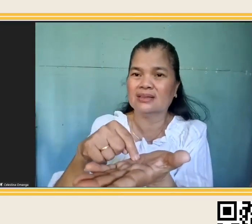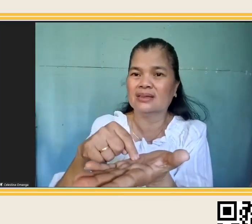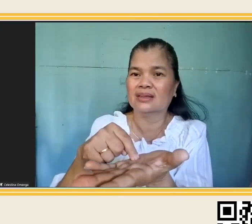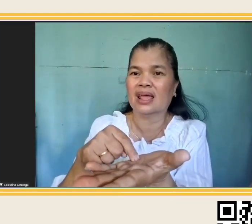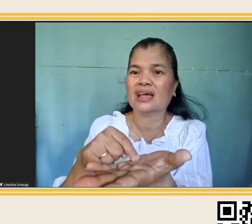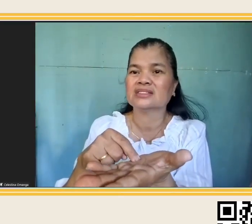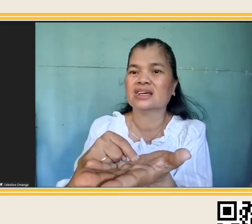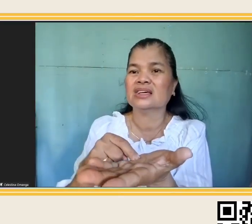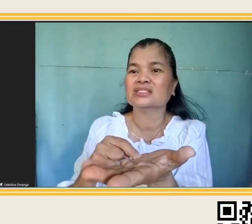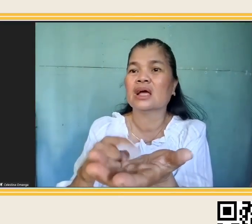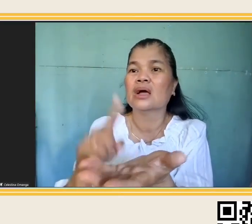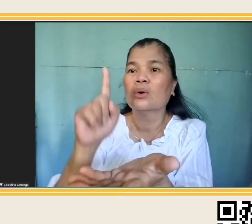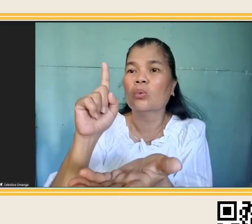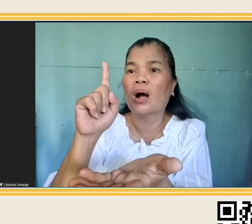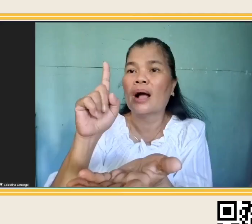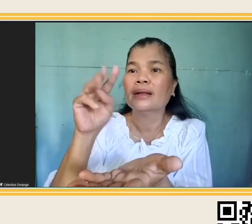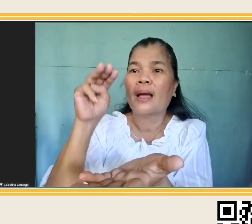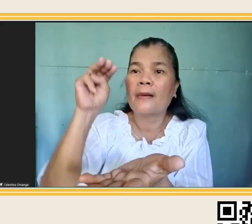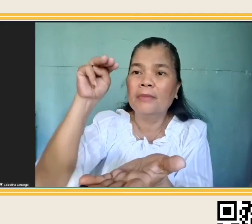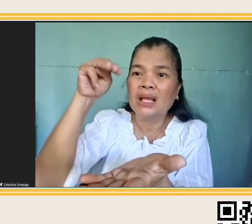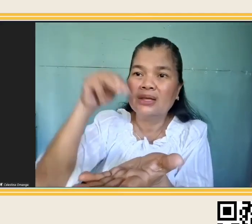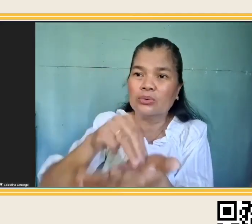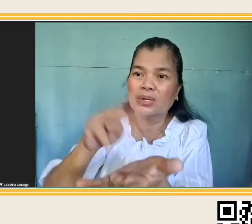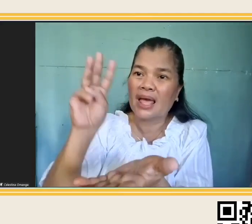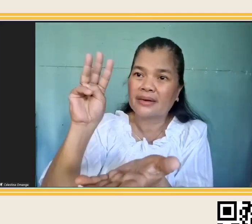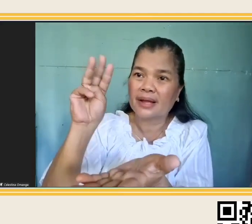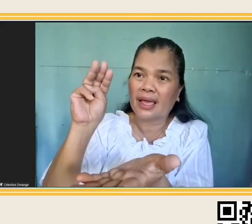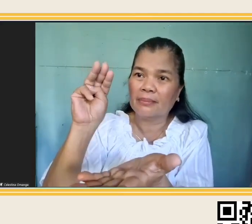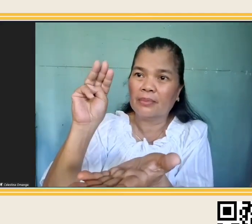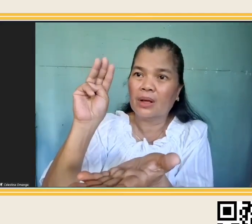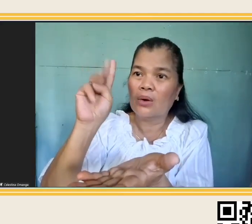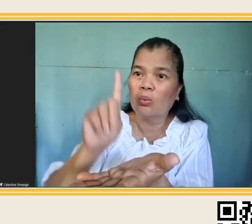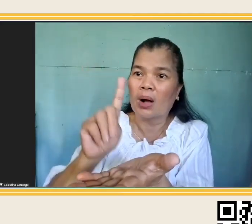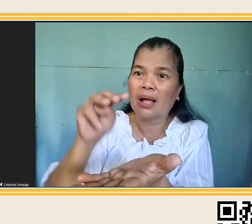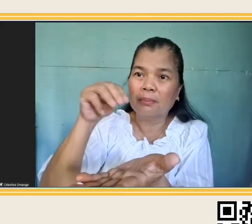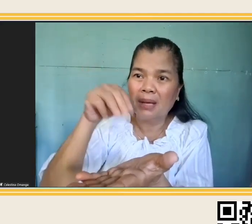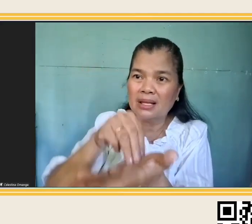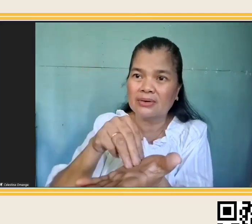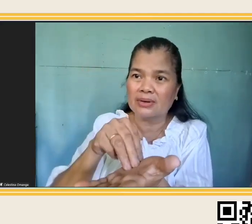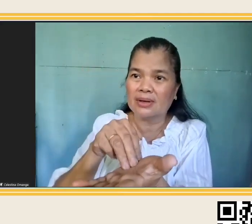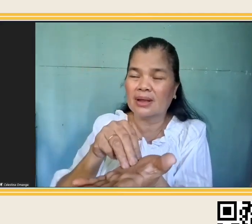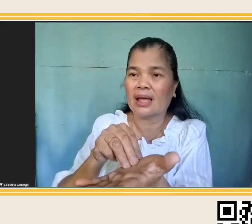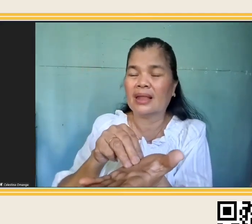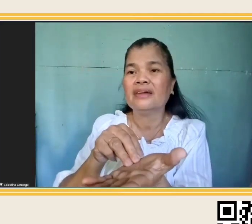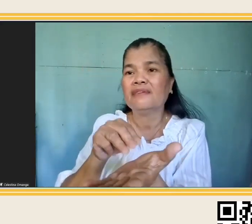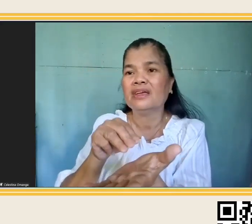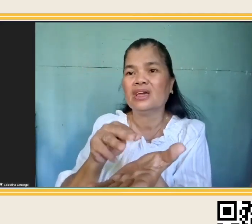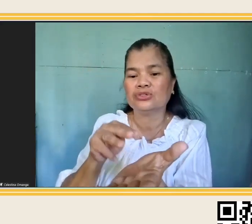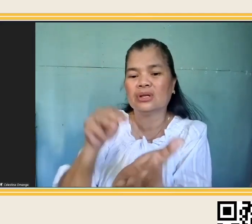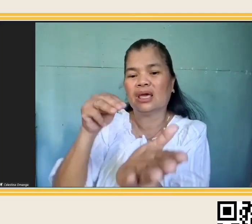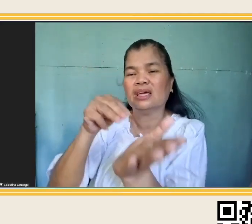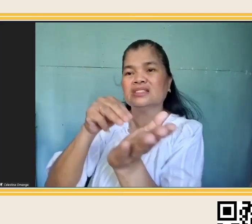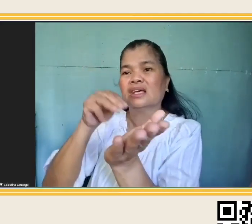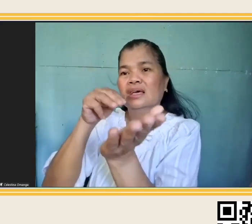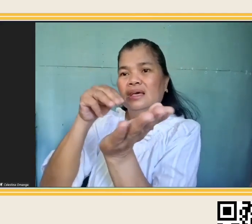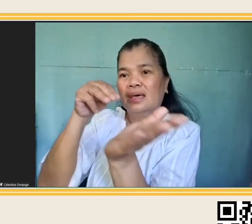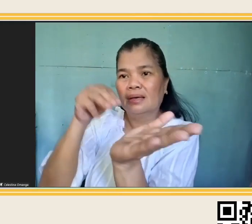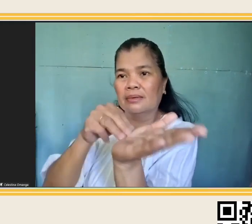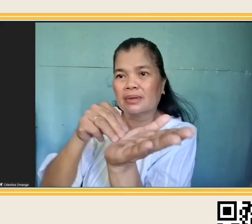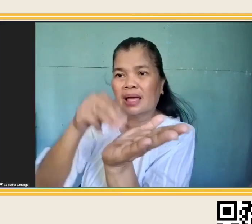1,000. Next is 1 million with letter M. 1 million. Another variation